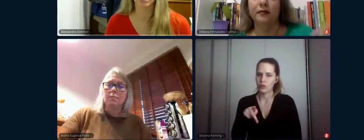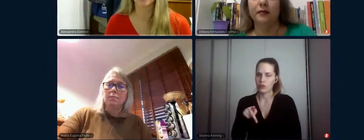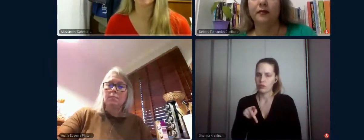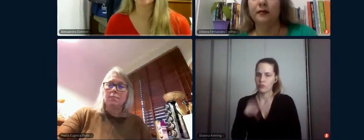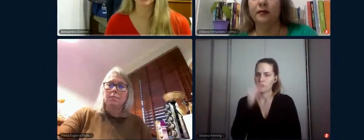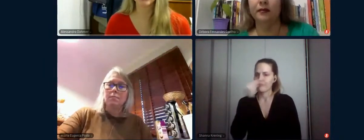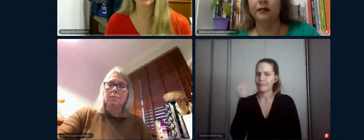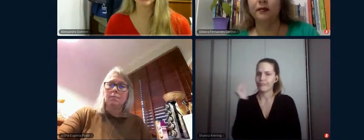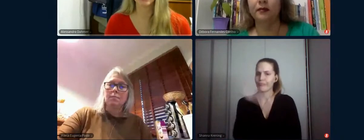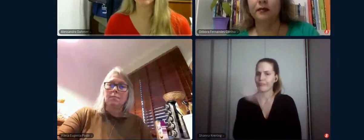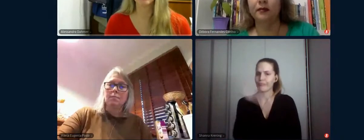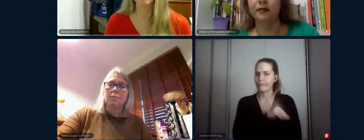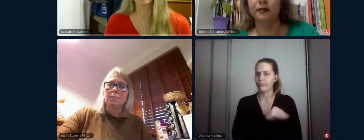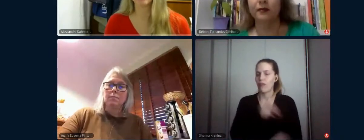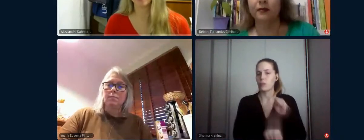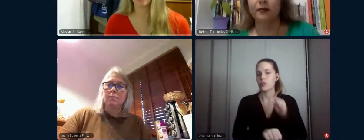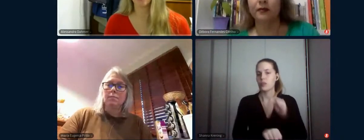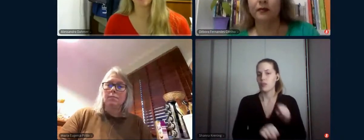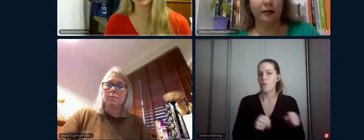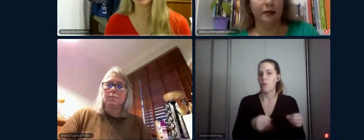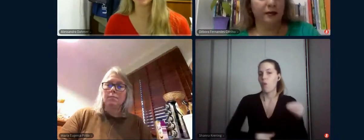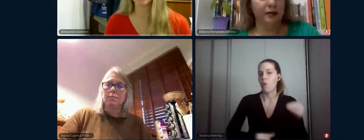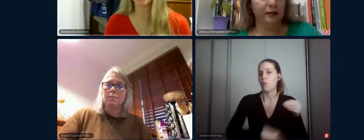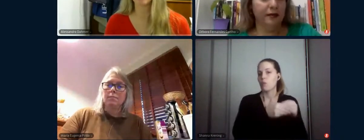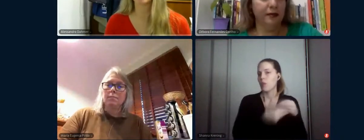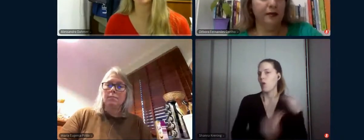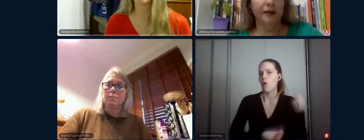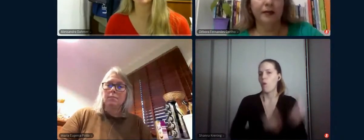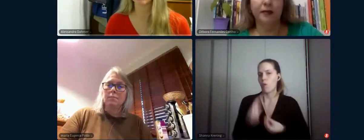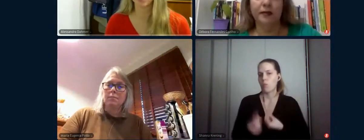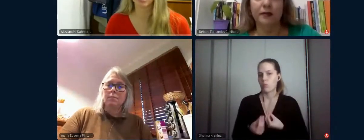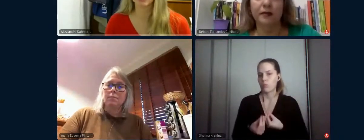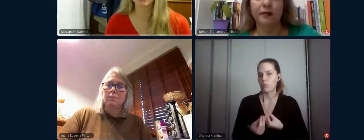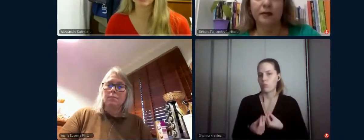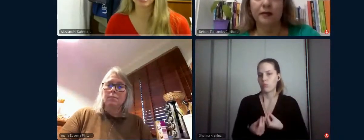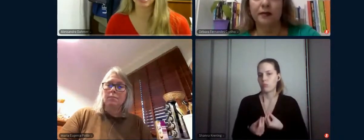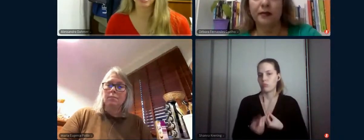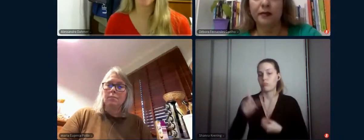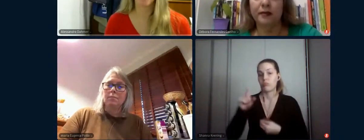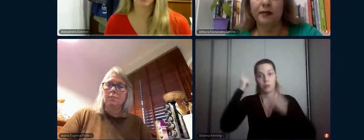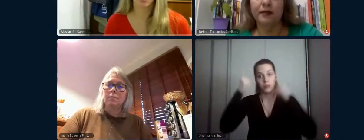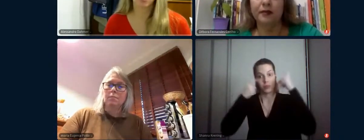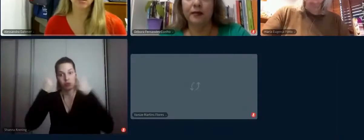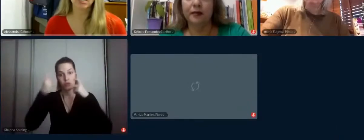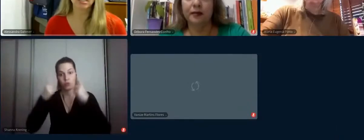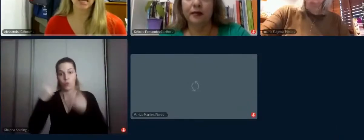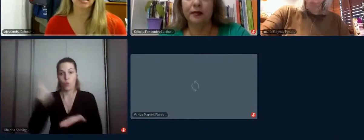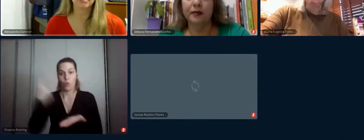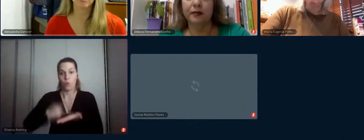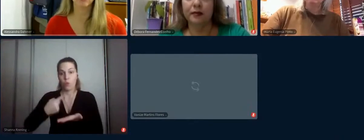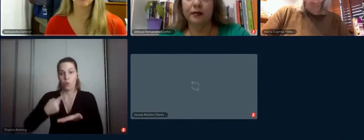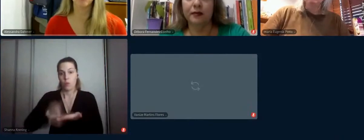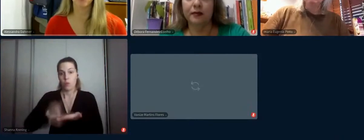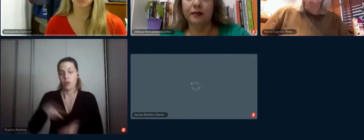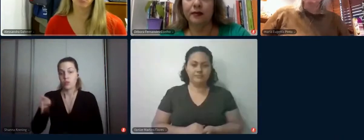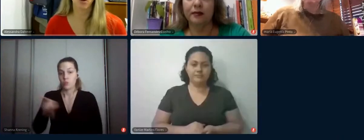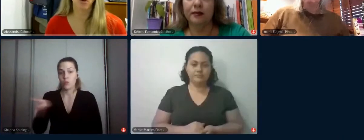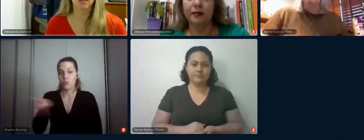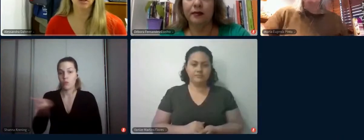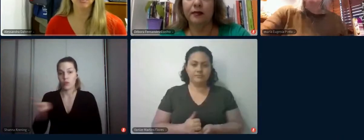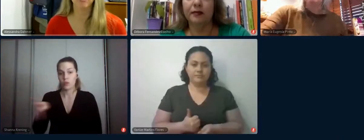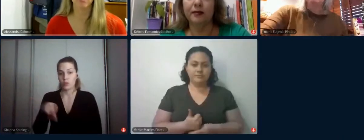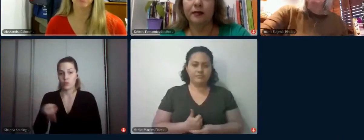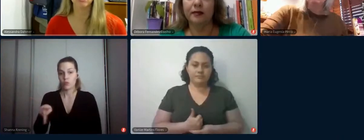complementar? E a pessoa fala, é preocupante o compromisso docente com a EAD, Bom, pessoal, o que eu posso dizer é que a adesão foi muito